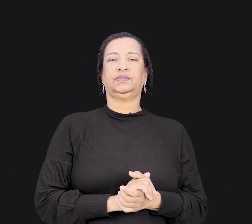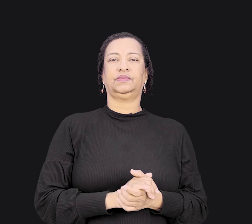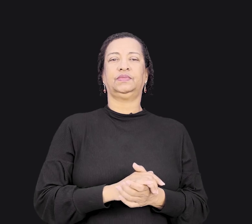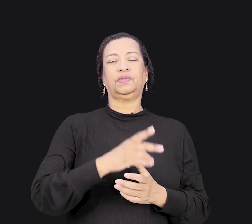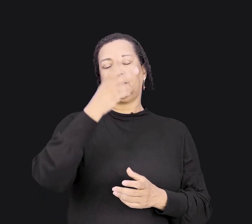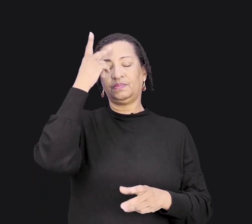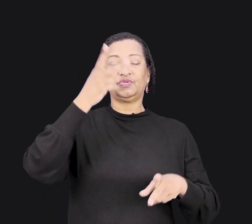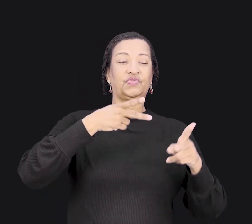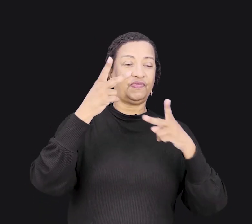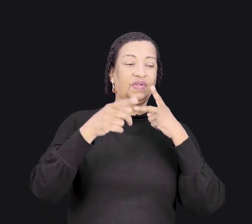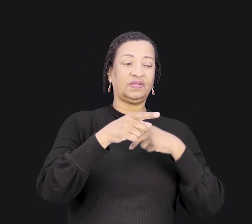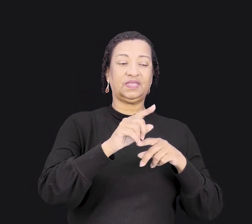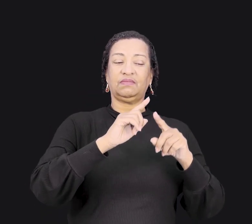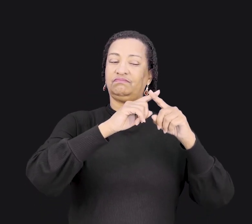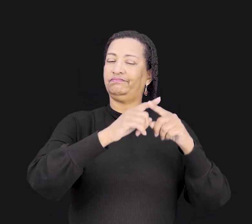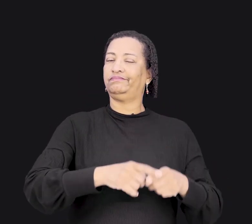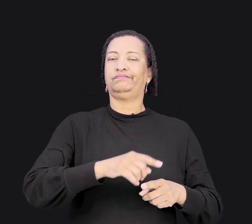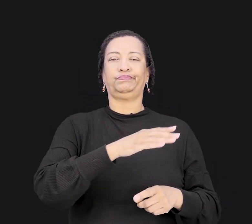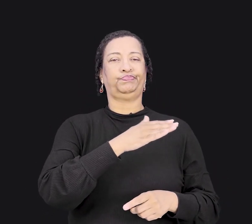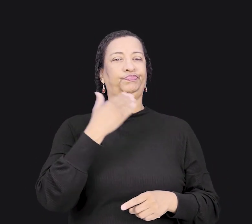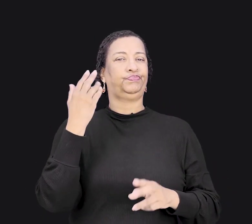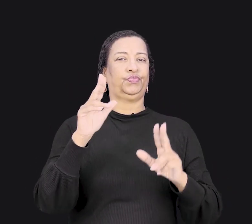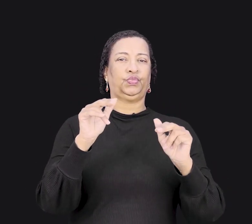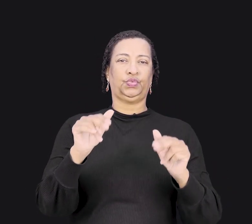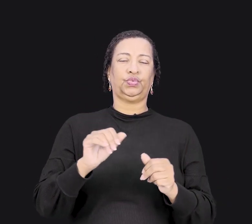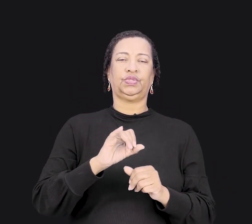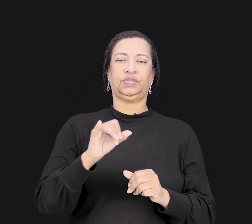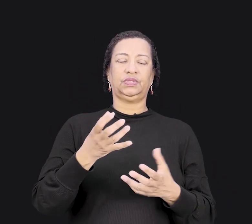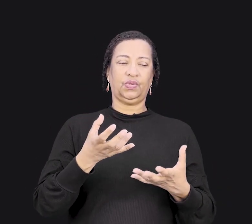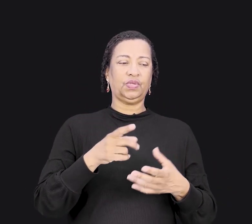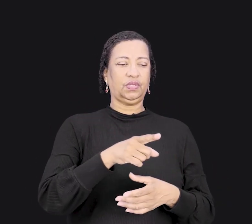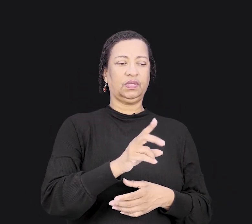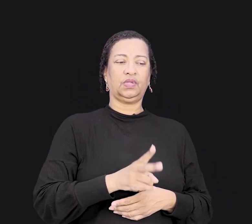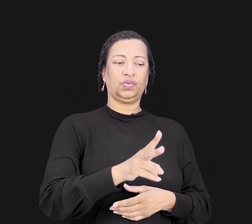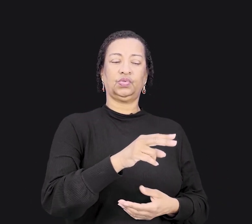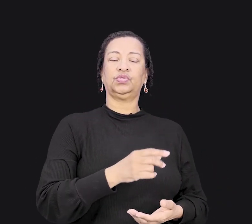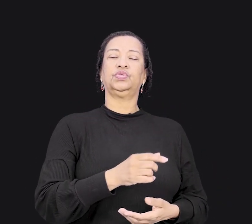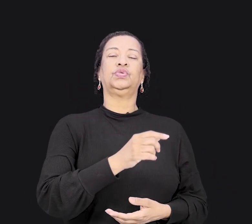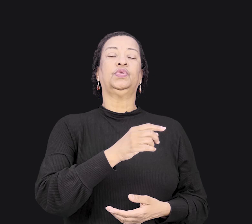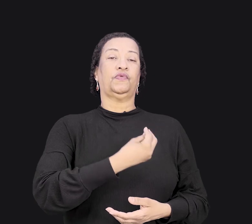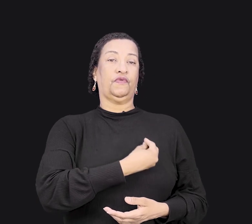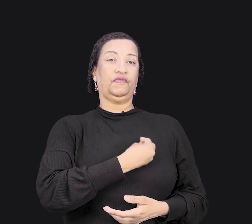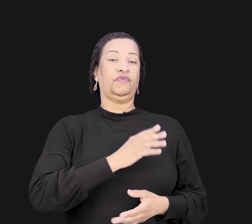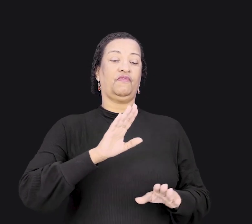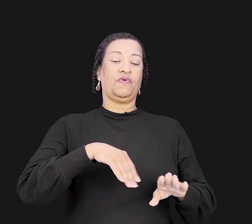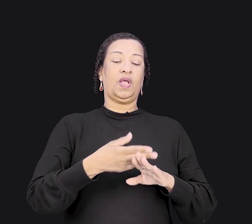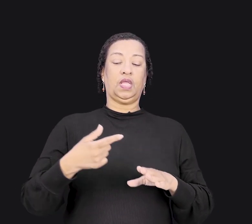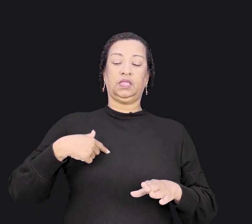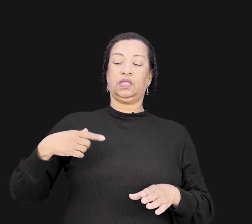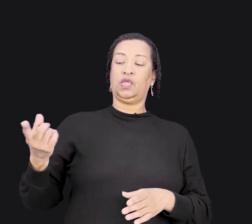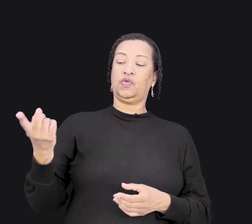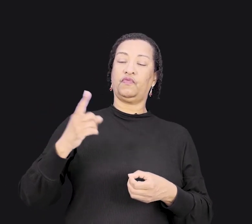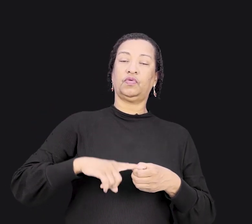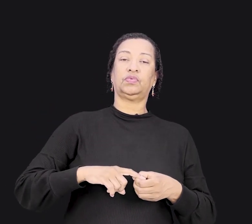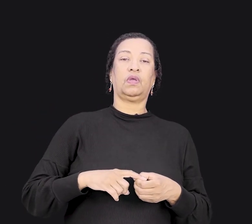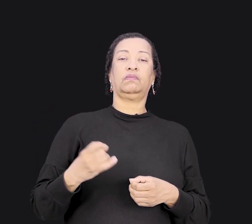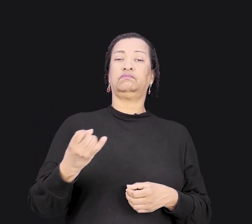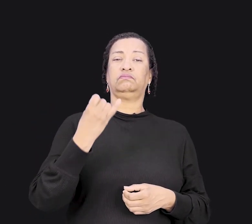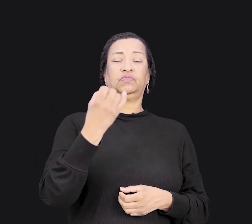porque Jesus tinha dito a Pedro: se eu quiser que ele permaneça vivo até que eu volte, o que lhe importa? Por isso dizem